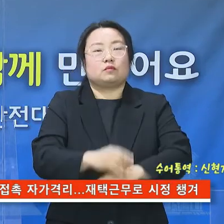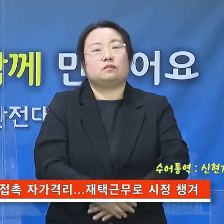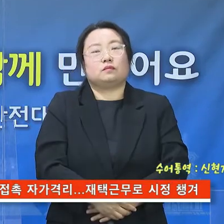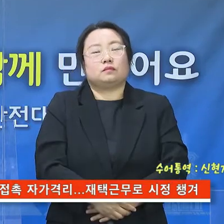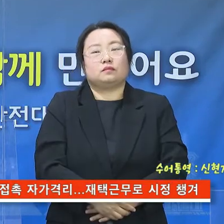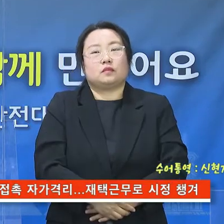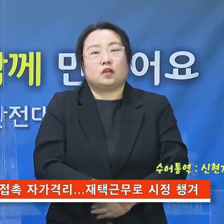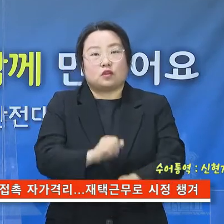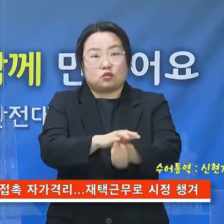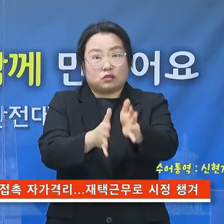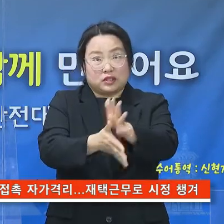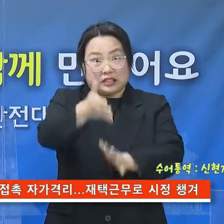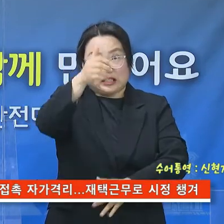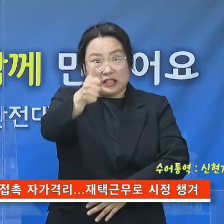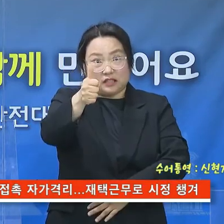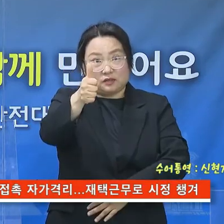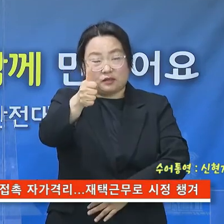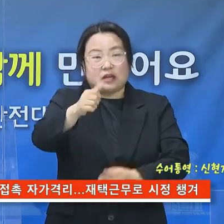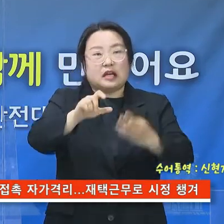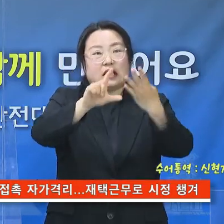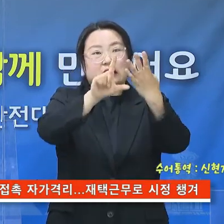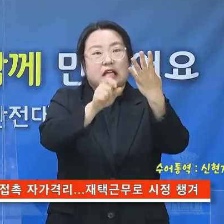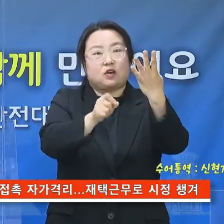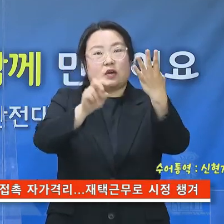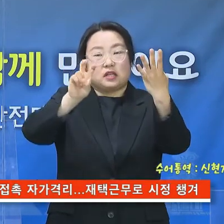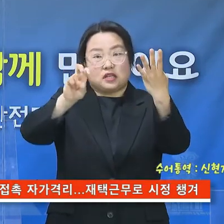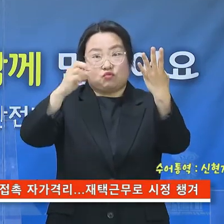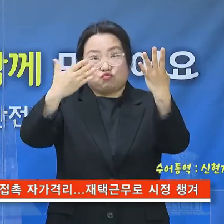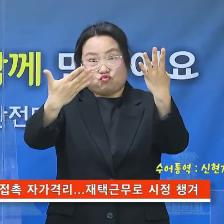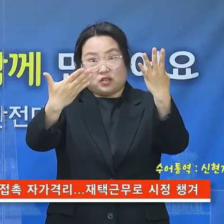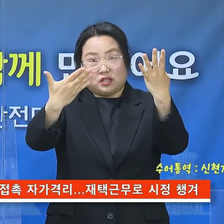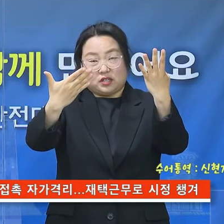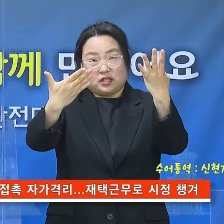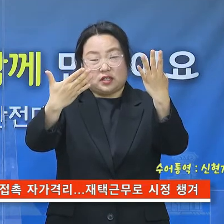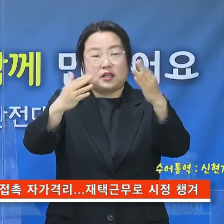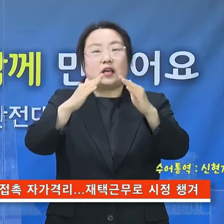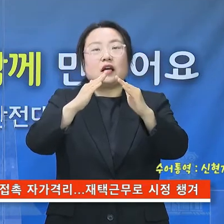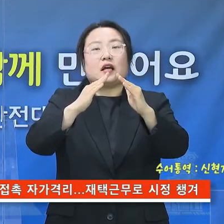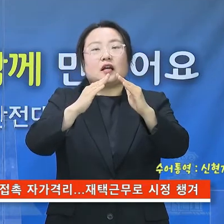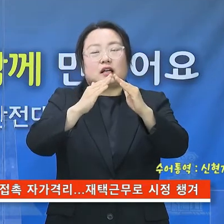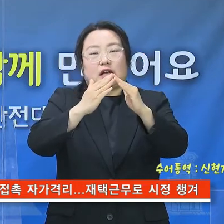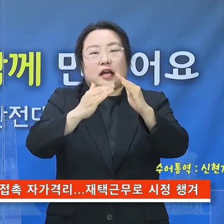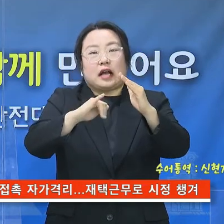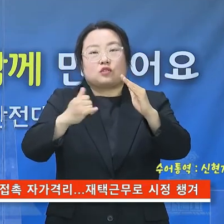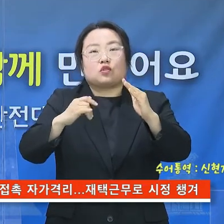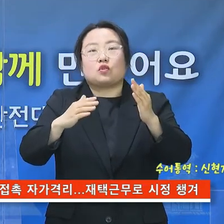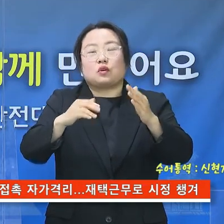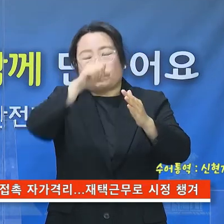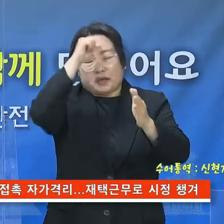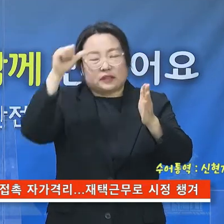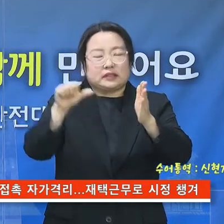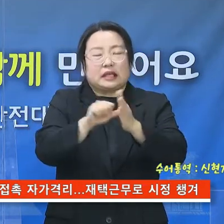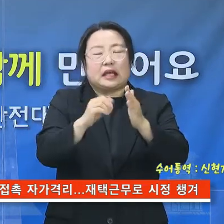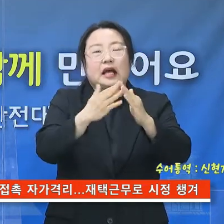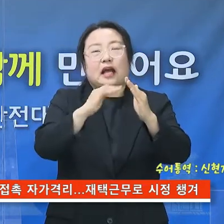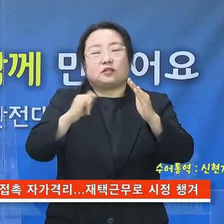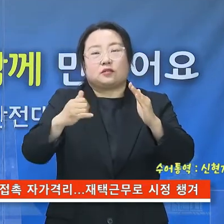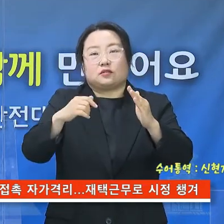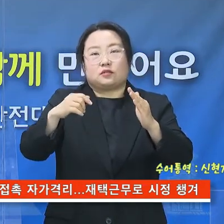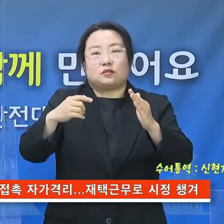그리고 존나 경 시장님은 지난 4월 29일 평생학습과 조건에서 주관한 행사에 참석하셔서 꼬